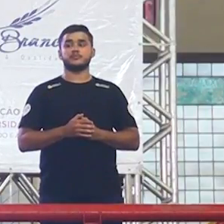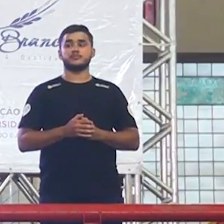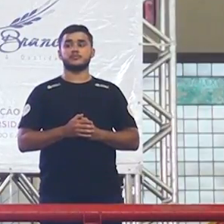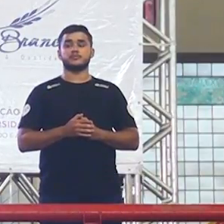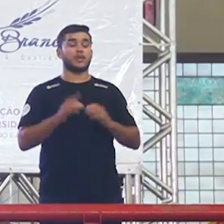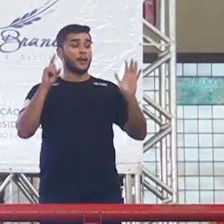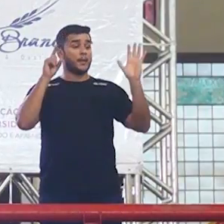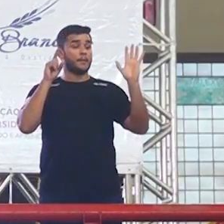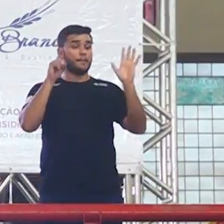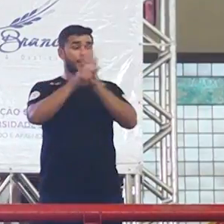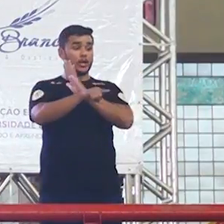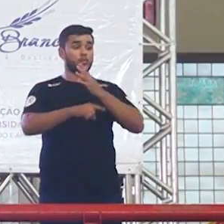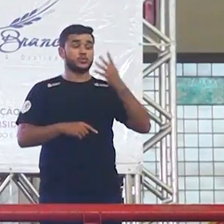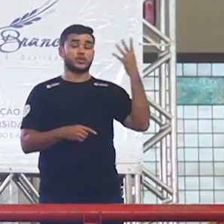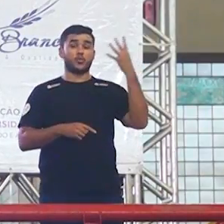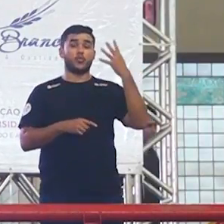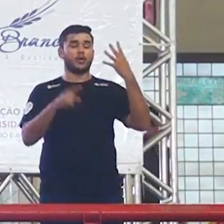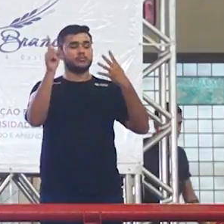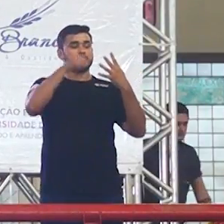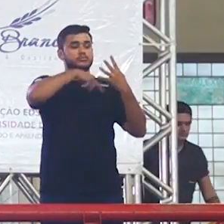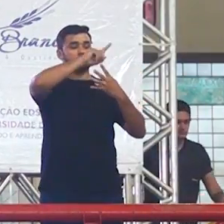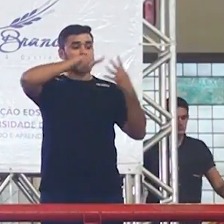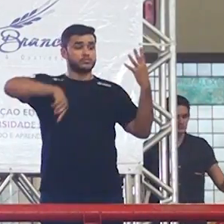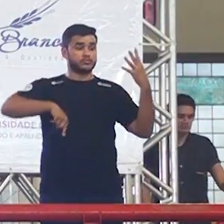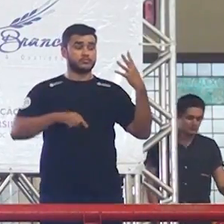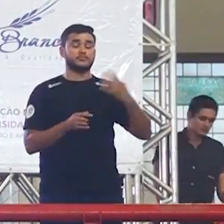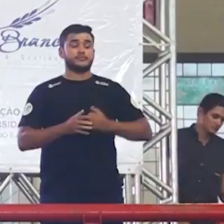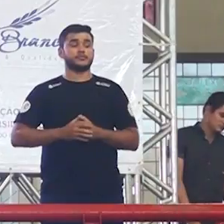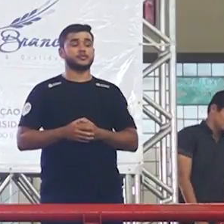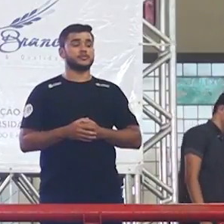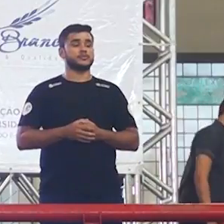4, incompleta. Beleza. Vamos lá.